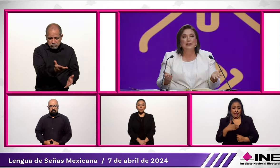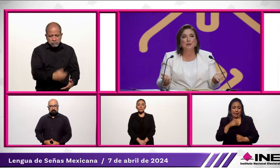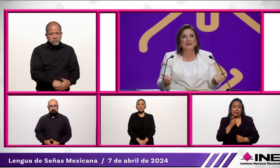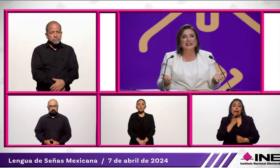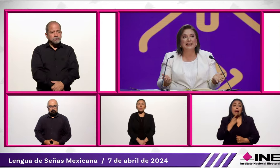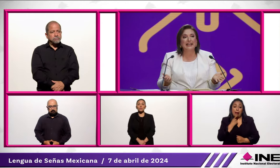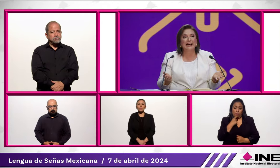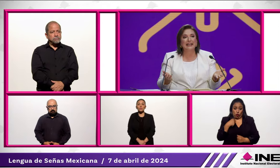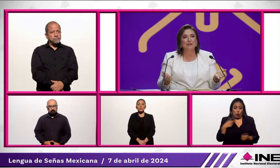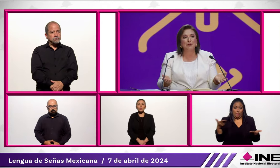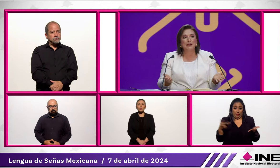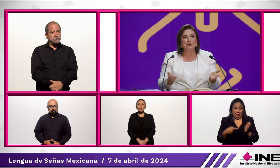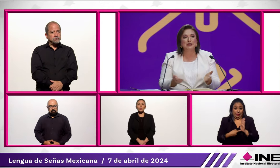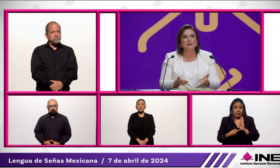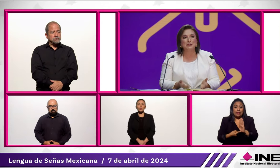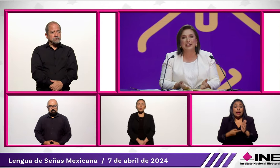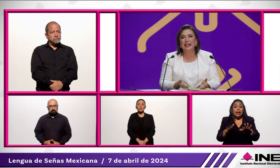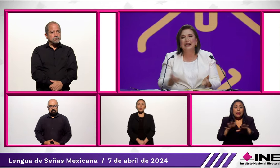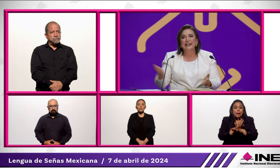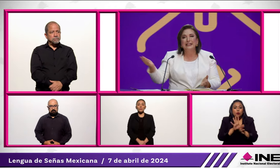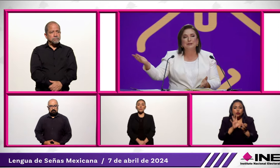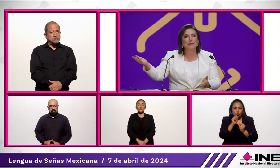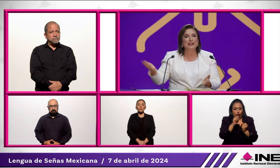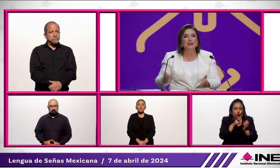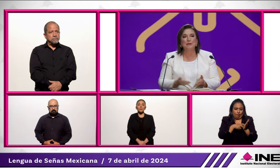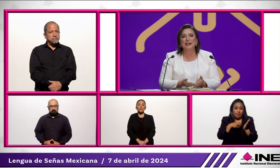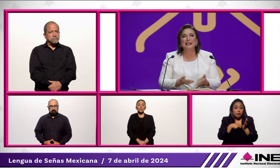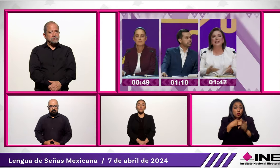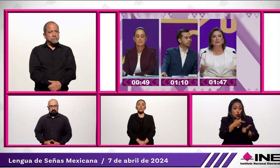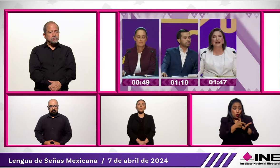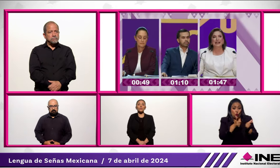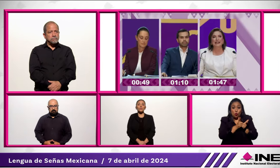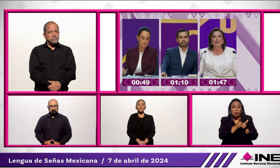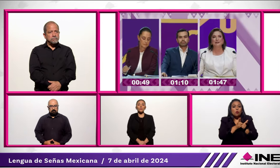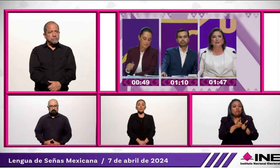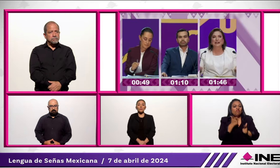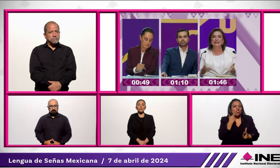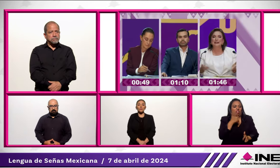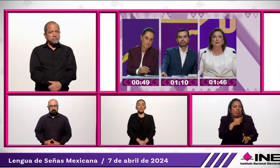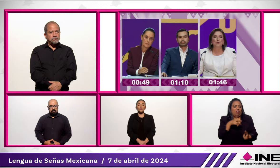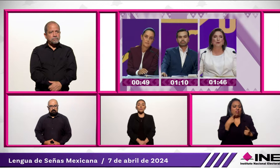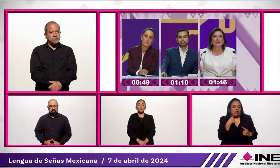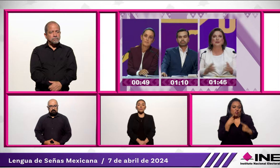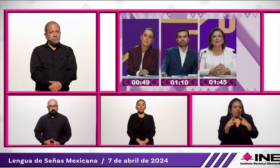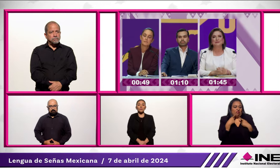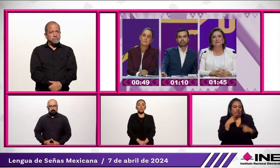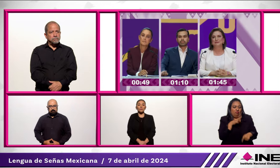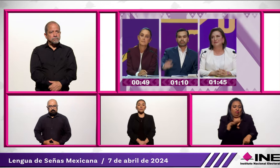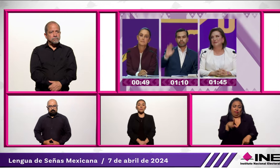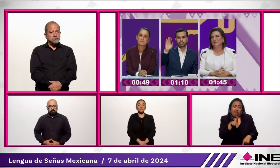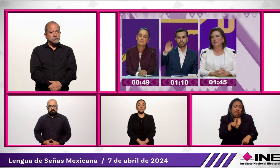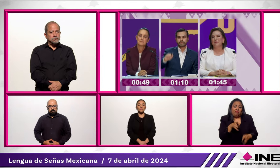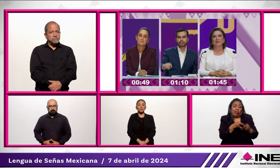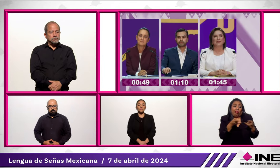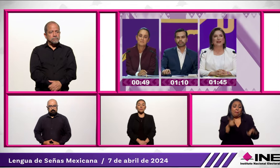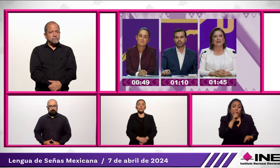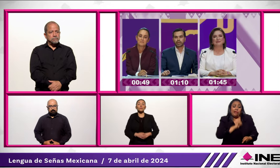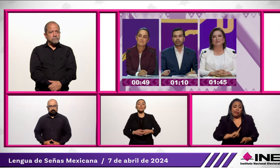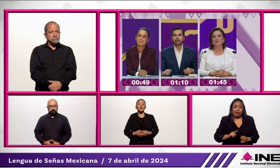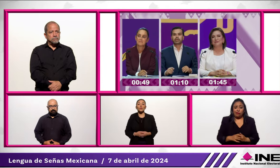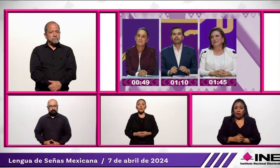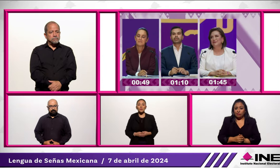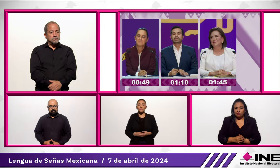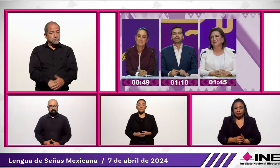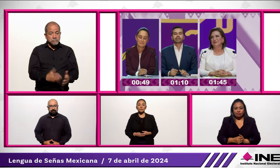Manuel. Yo presenté la reforma constitucional y su partido Morena nunca la ha querido discutir. Así es que puro cuento. No.